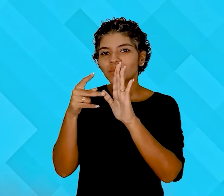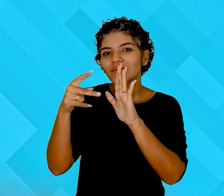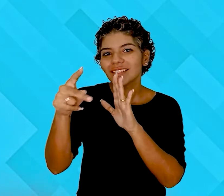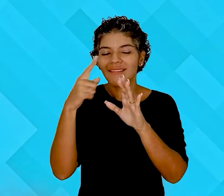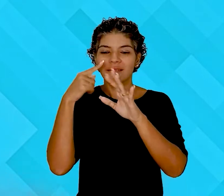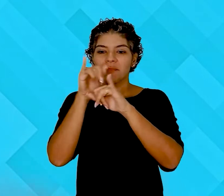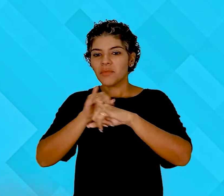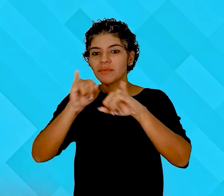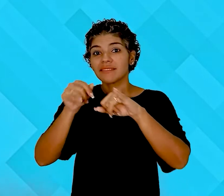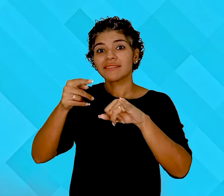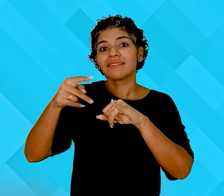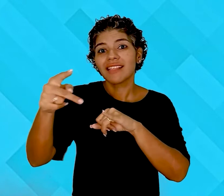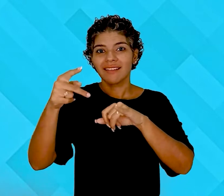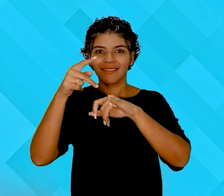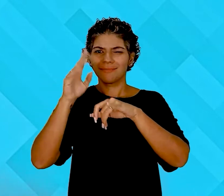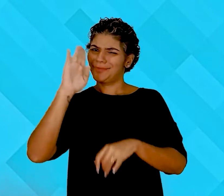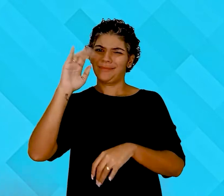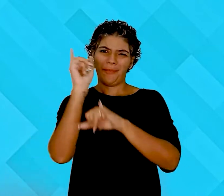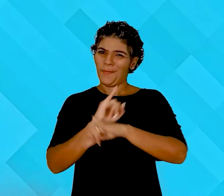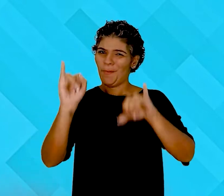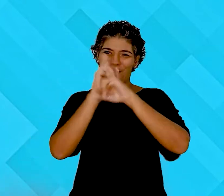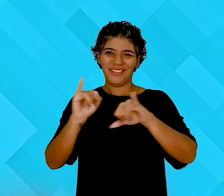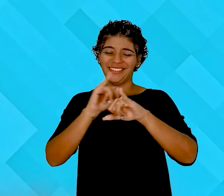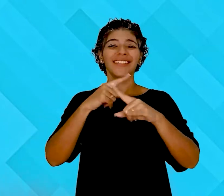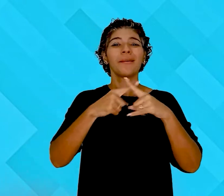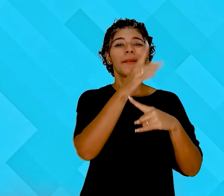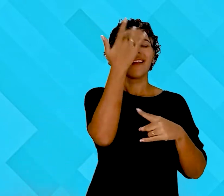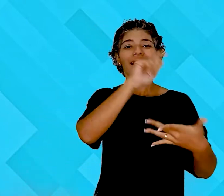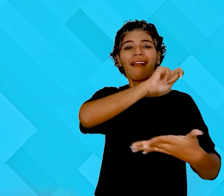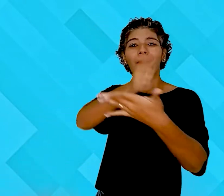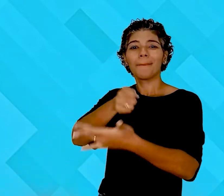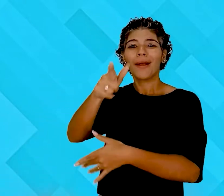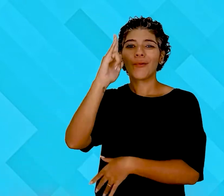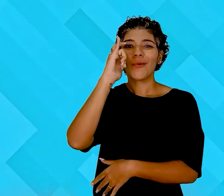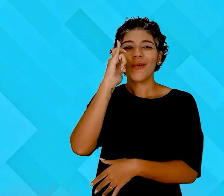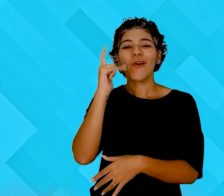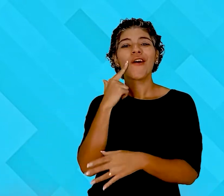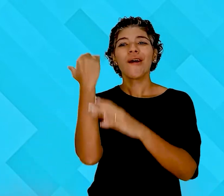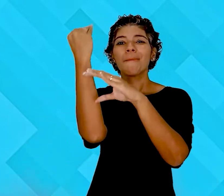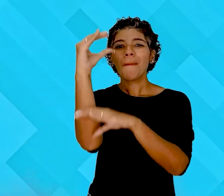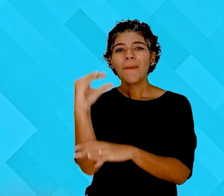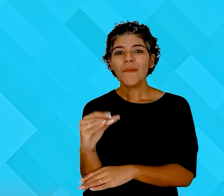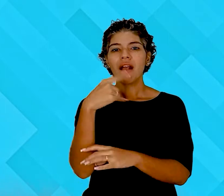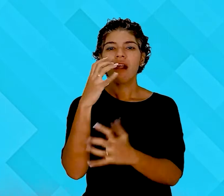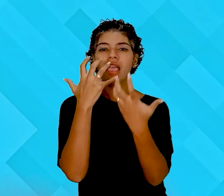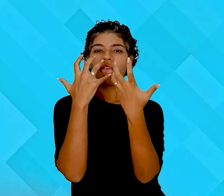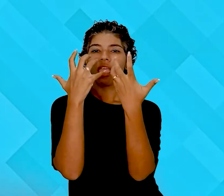publicidades que foram compradas por marcas para serem colocadas ali para pessoas já interessadas nesses assuntos. Se